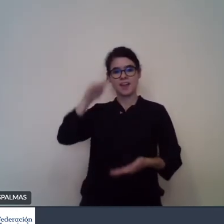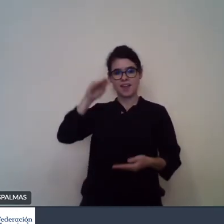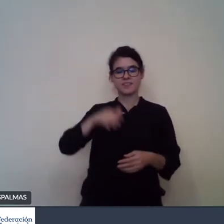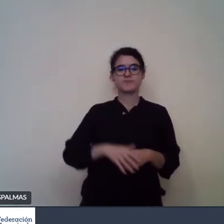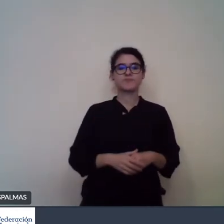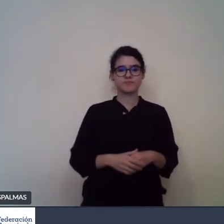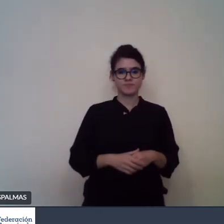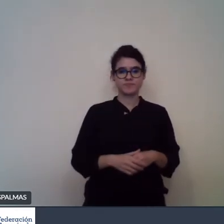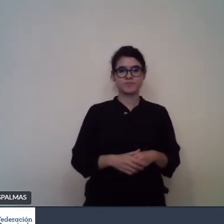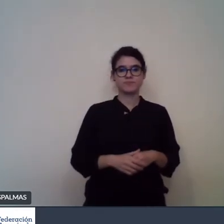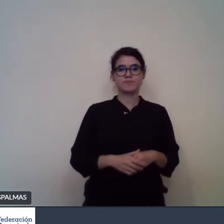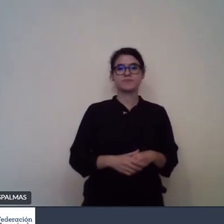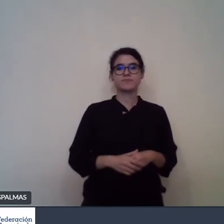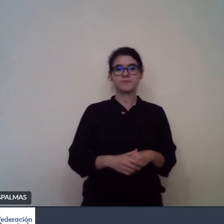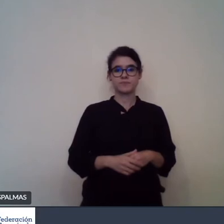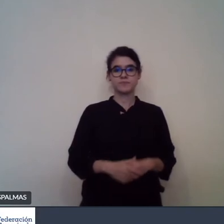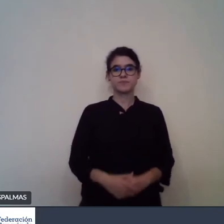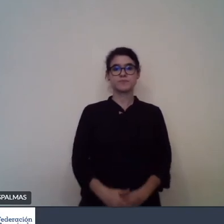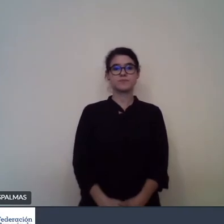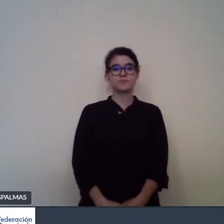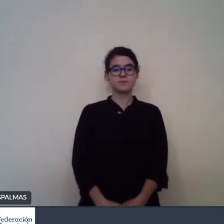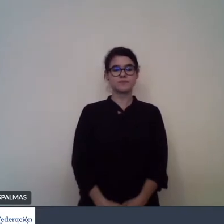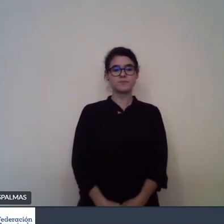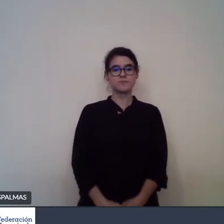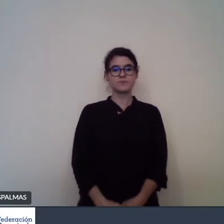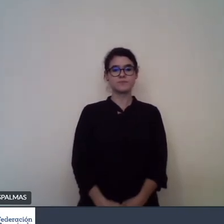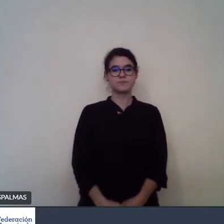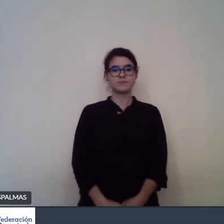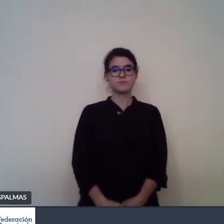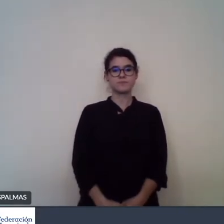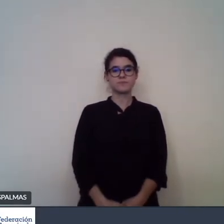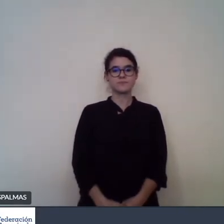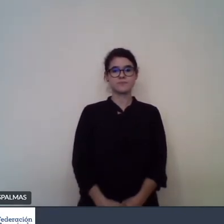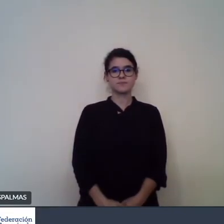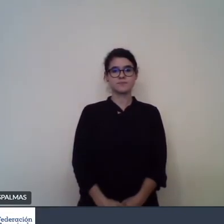La definición del grande. Sin poner el balón en el suelo con esa bombita.